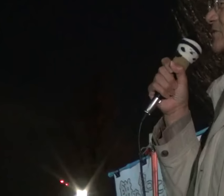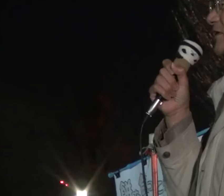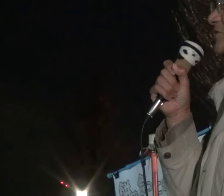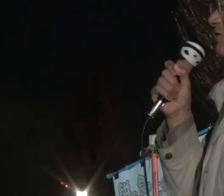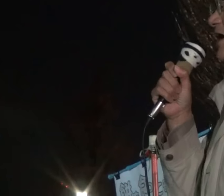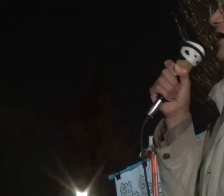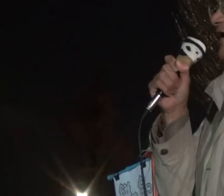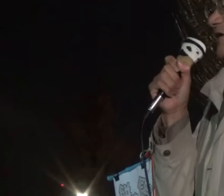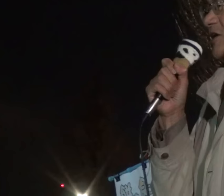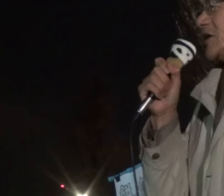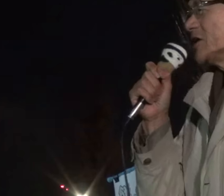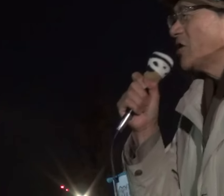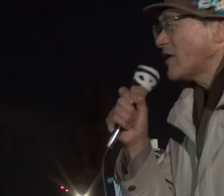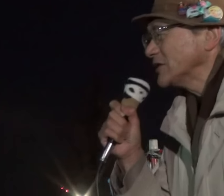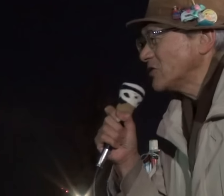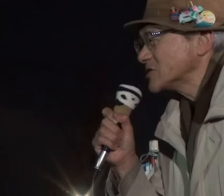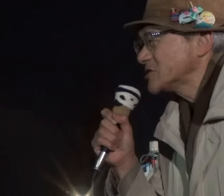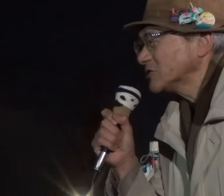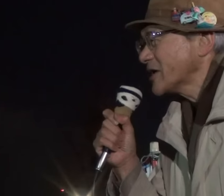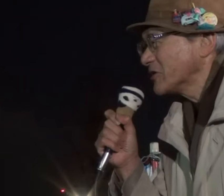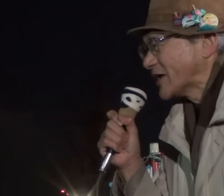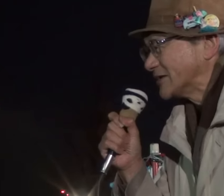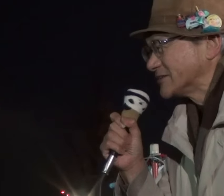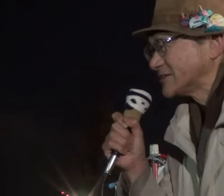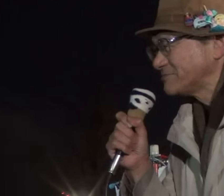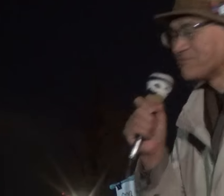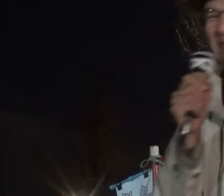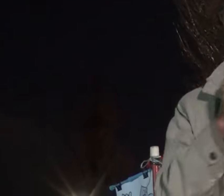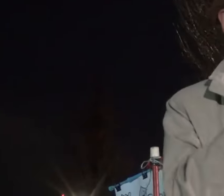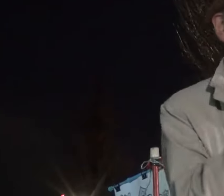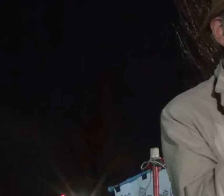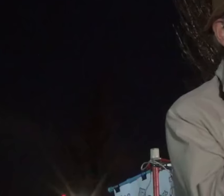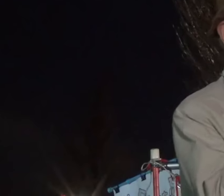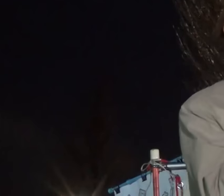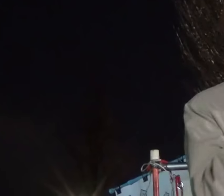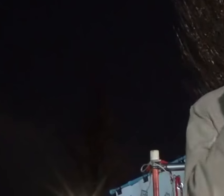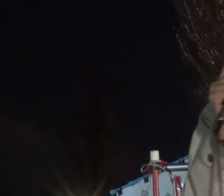槌を下すのは宜野湾の市長選挙です。